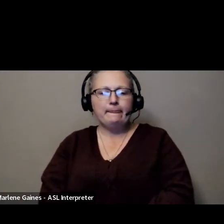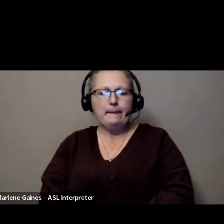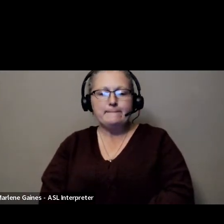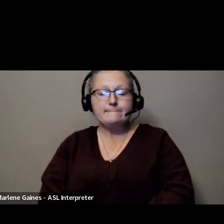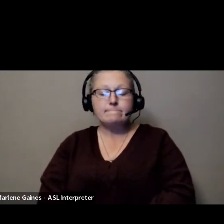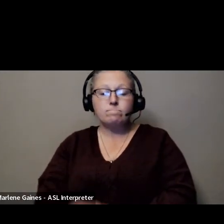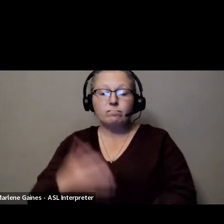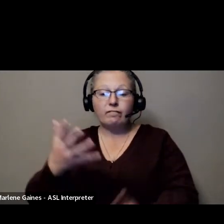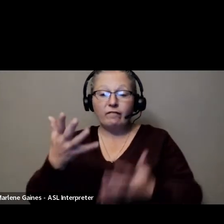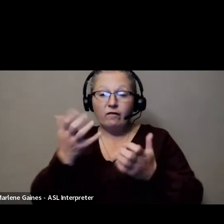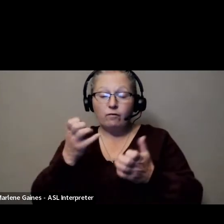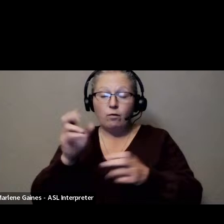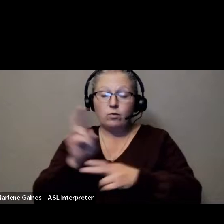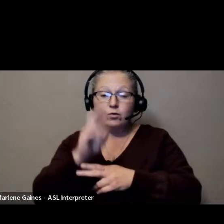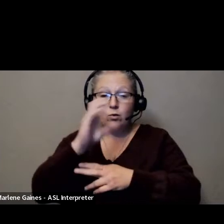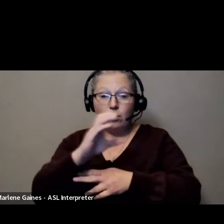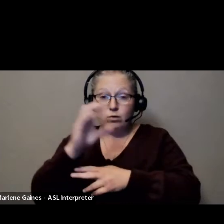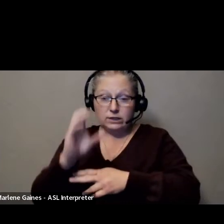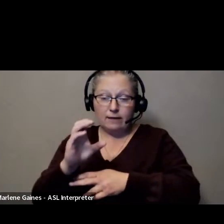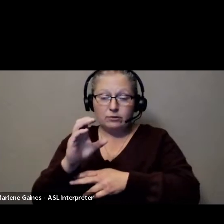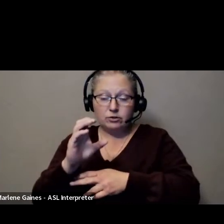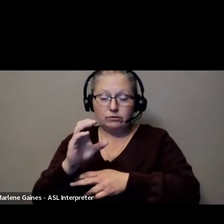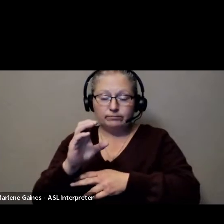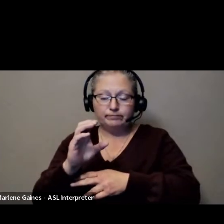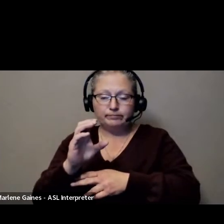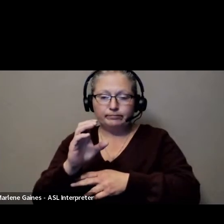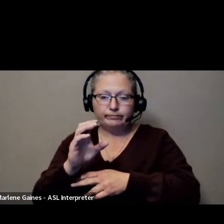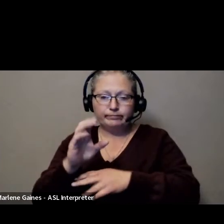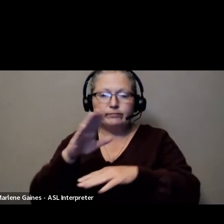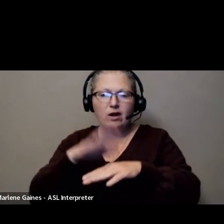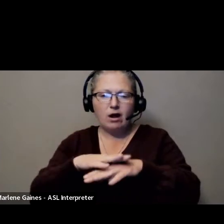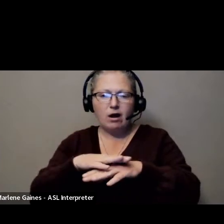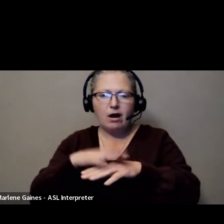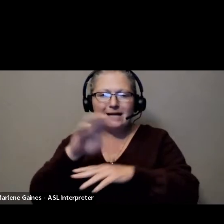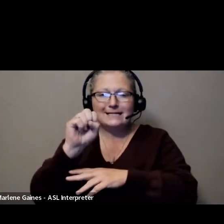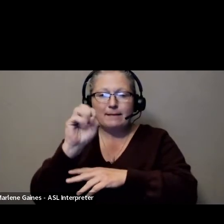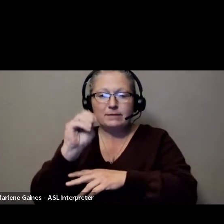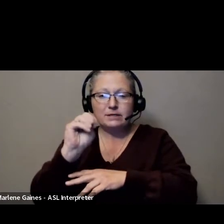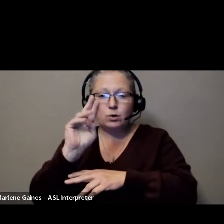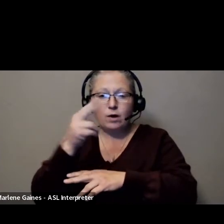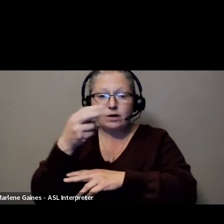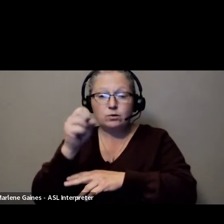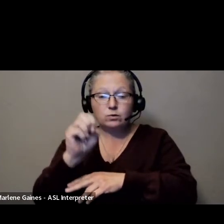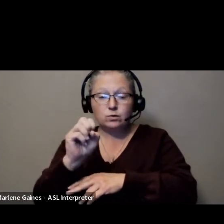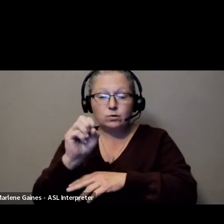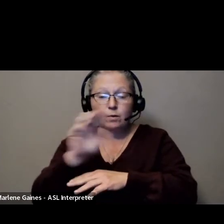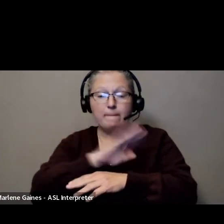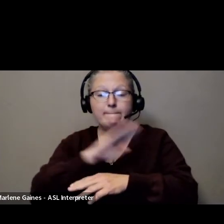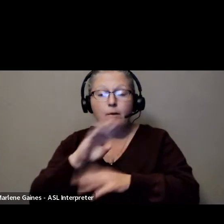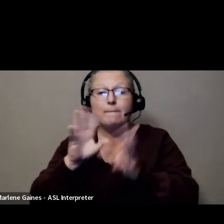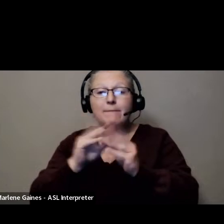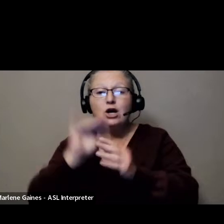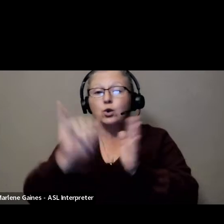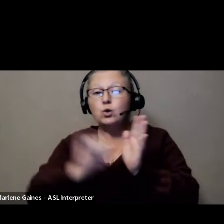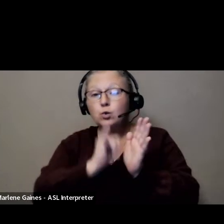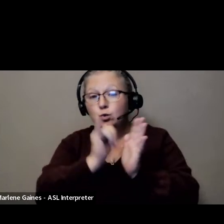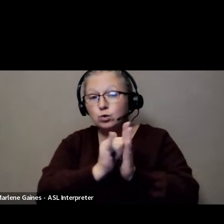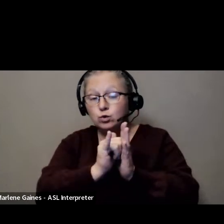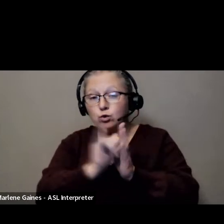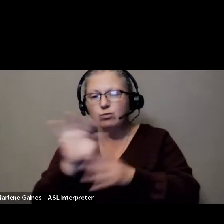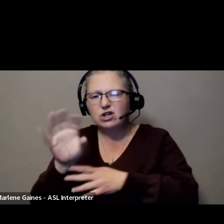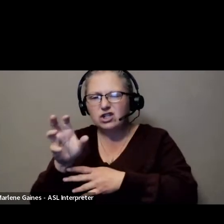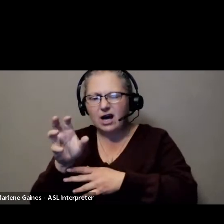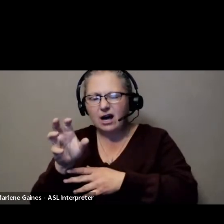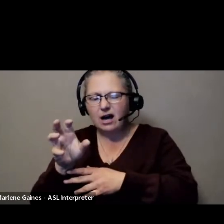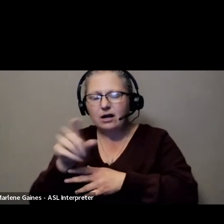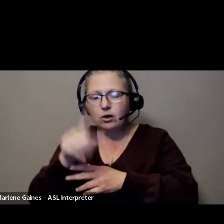If you wish to view closed captions of this meeting, please view the meeting on the San Mateo Union High School Board meeting YouTube channel. The link to